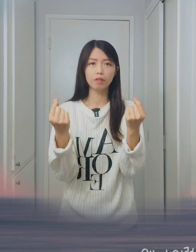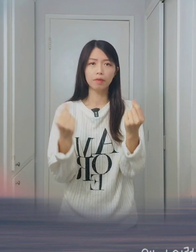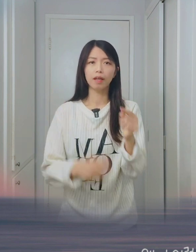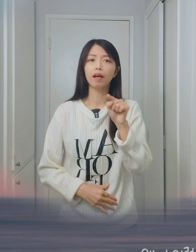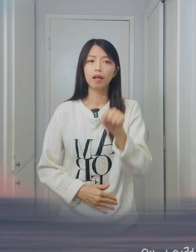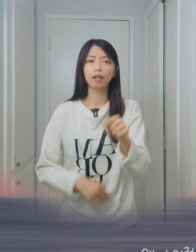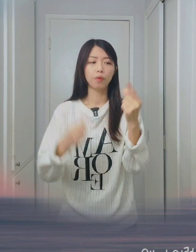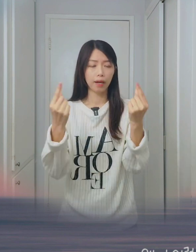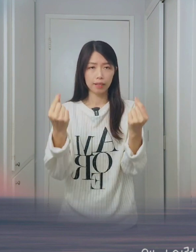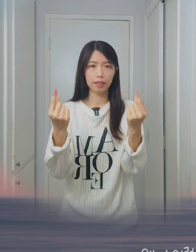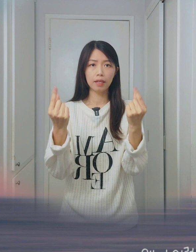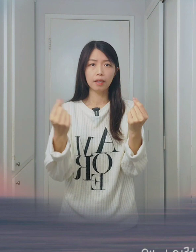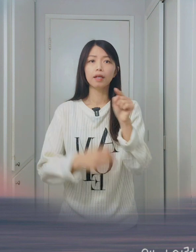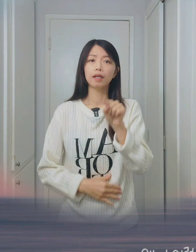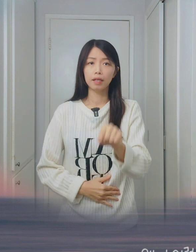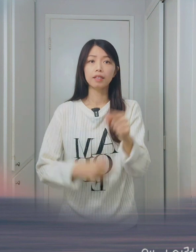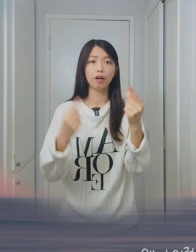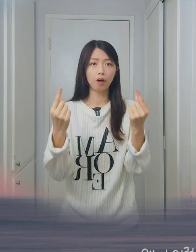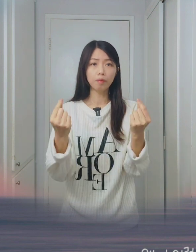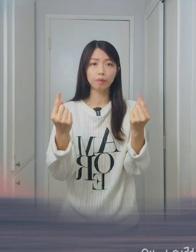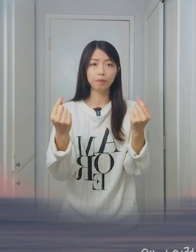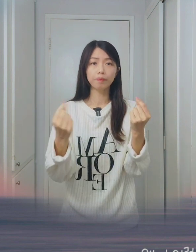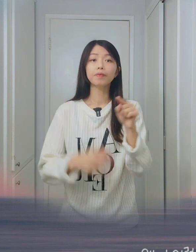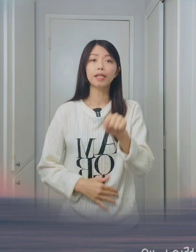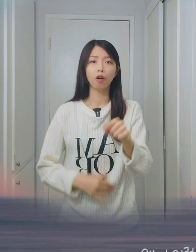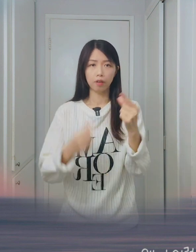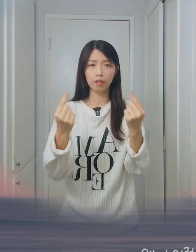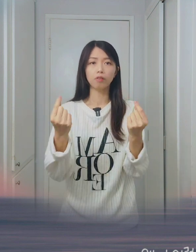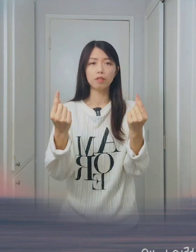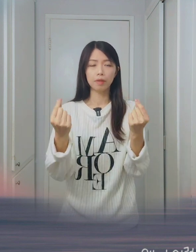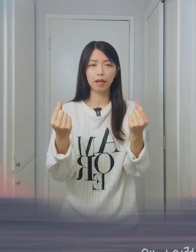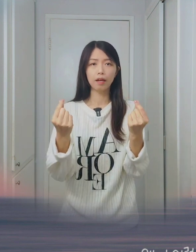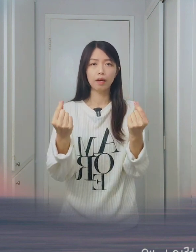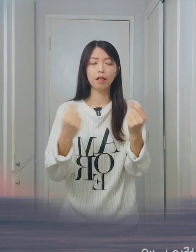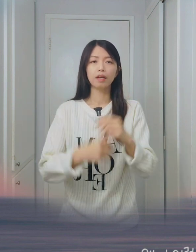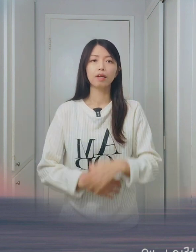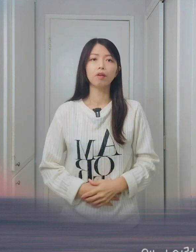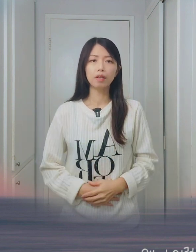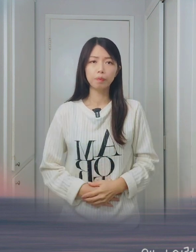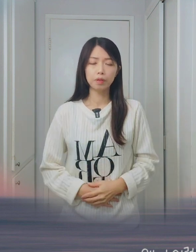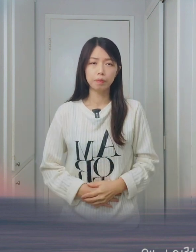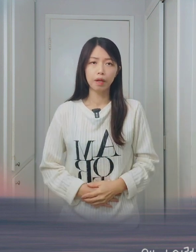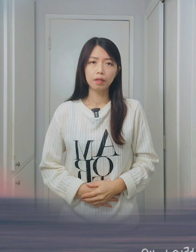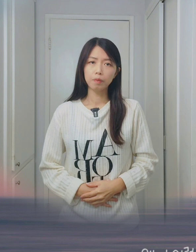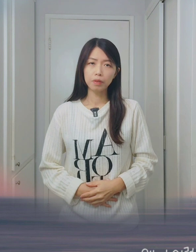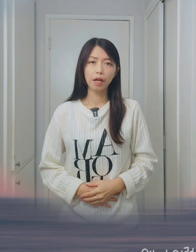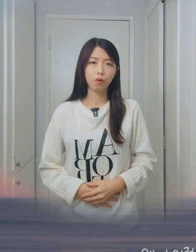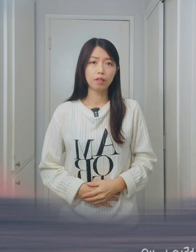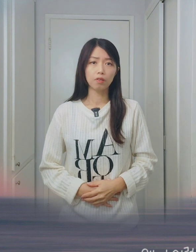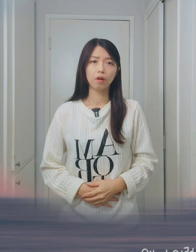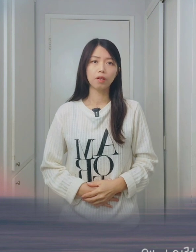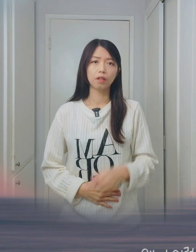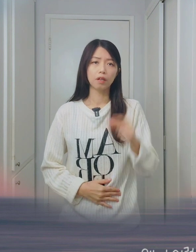이런 뜻입니다. 이와 같이 이처럼 이런 뜻입니다. 이런